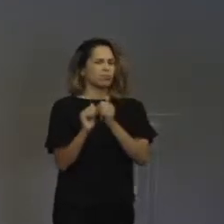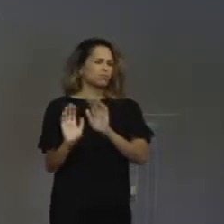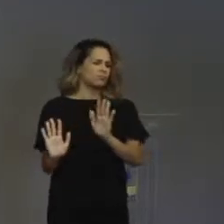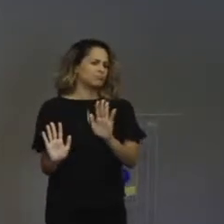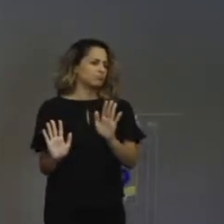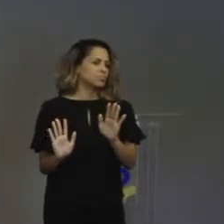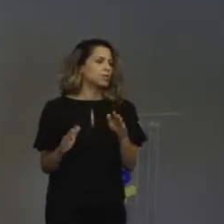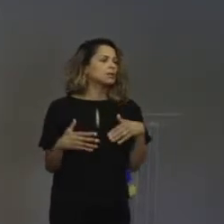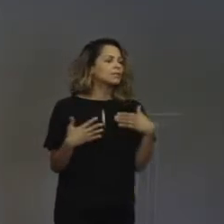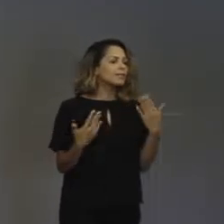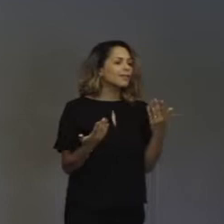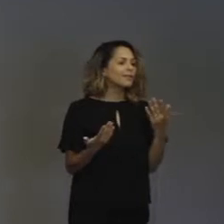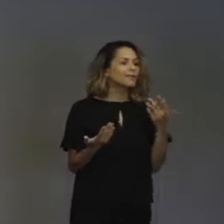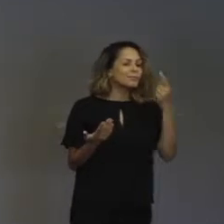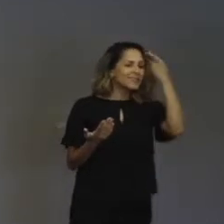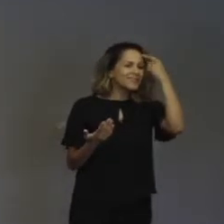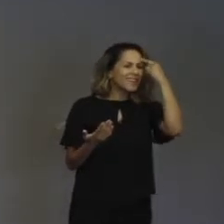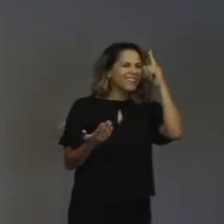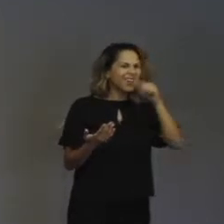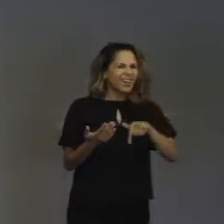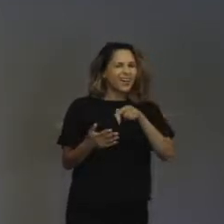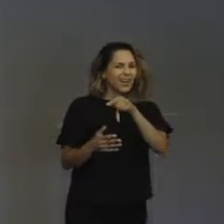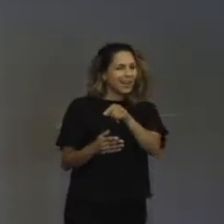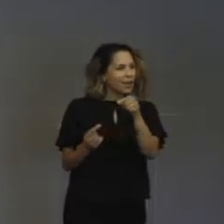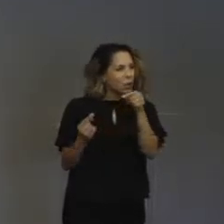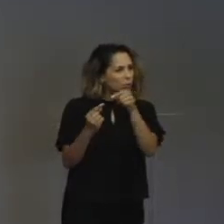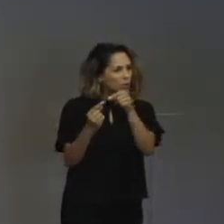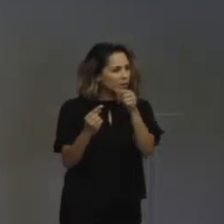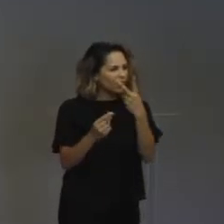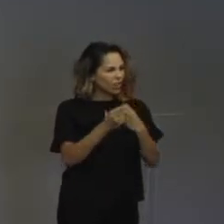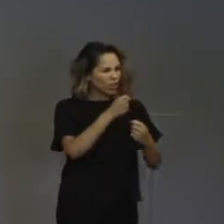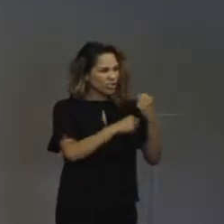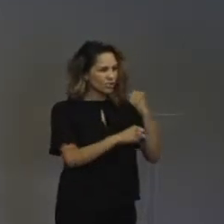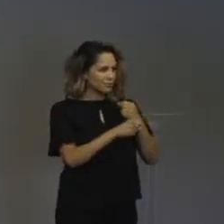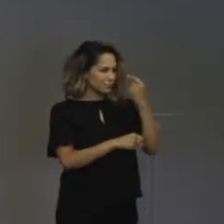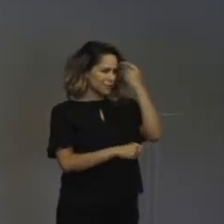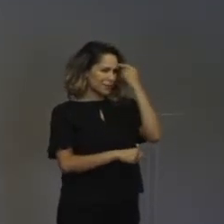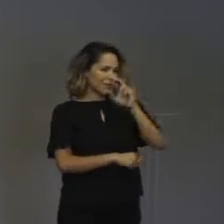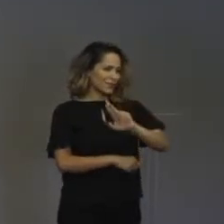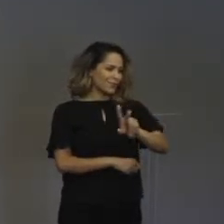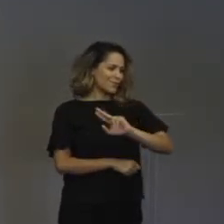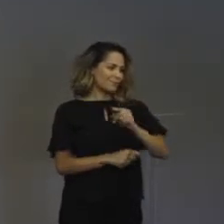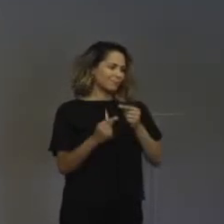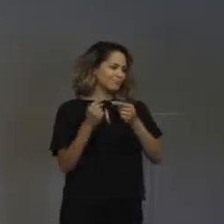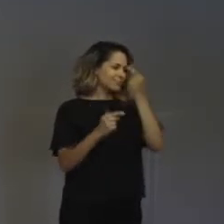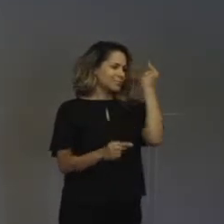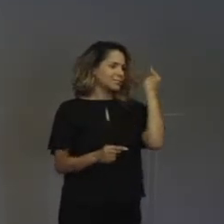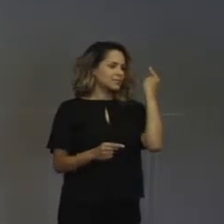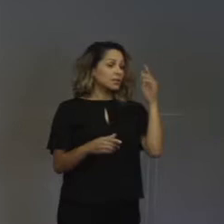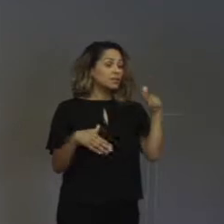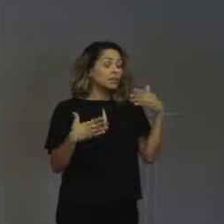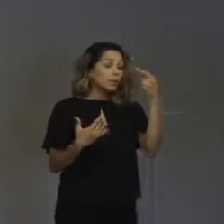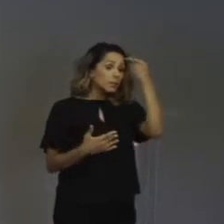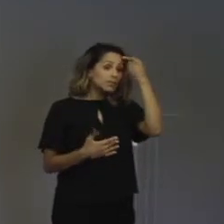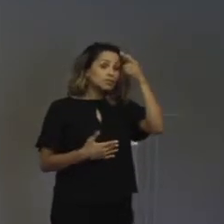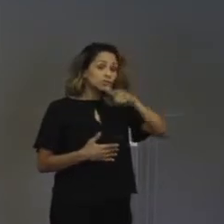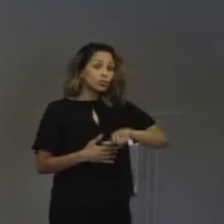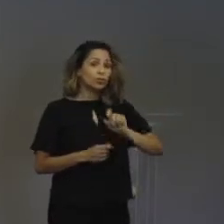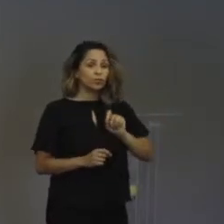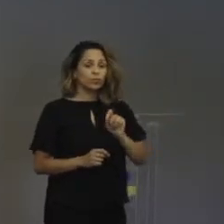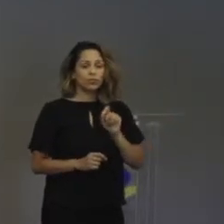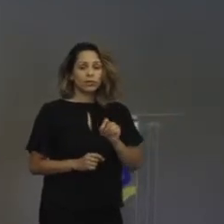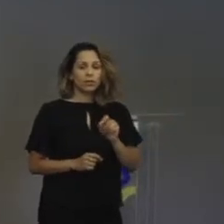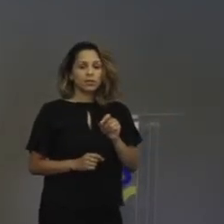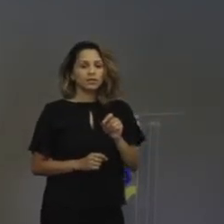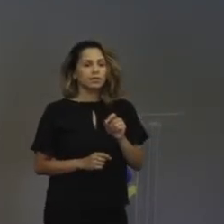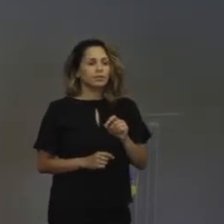assim, ninguém pensava que a intermodalidade teria isso há 2 anos. Então, quando a gente vai pensar em intermodalidade, eu volto de novo para a minha